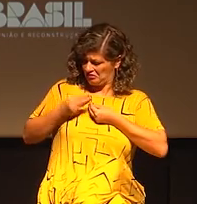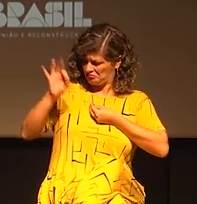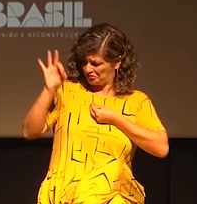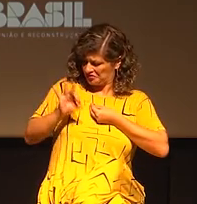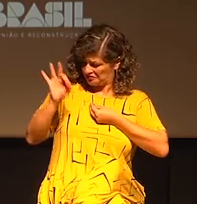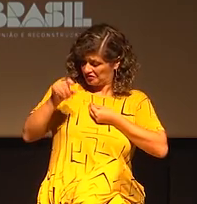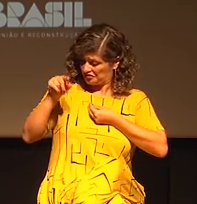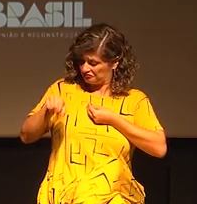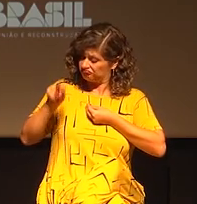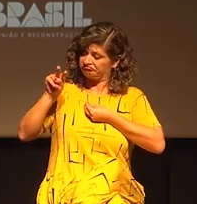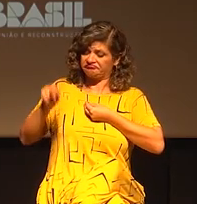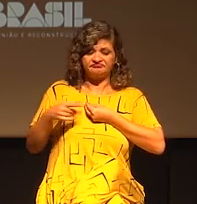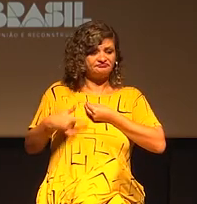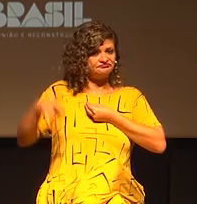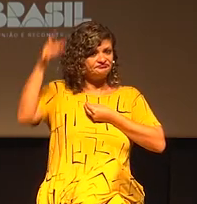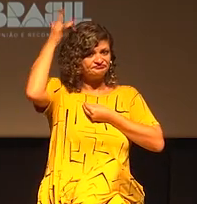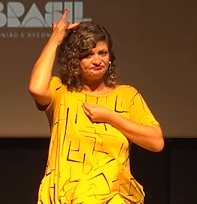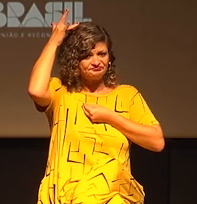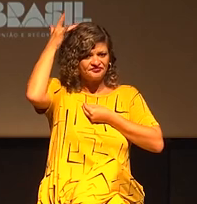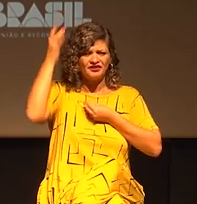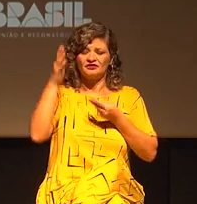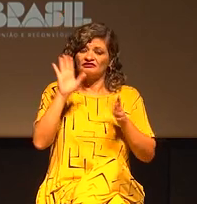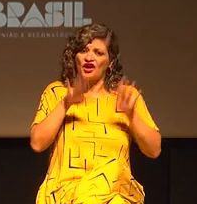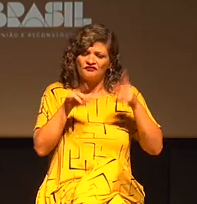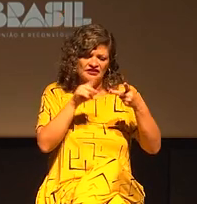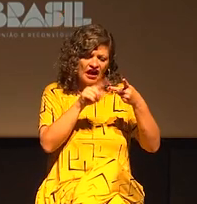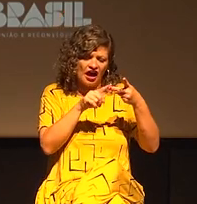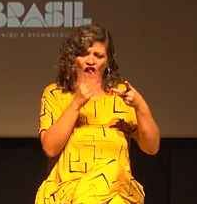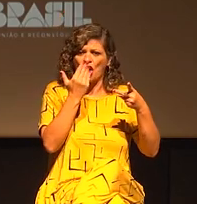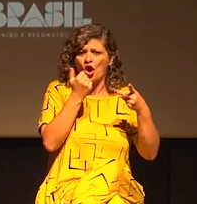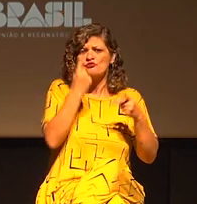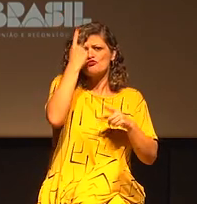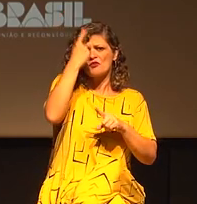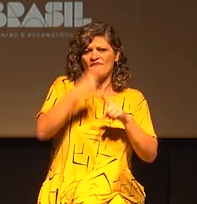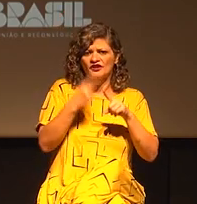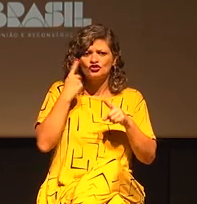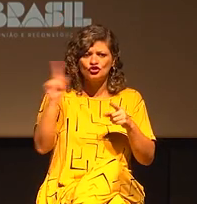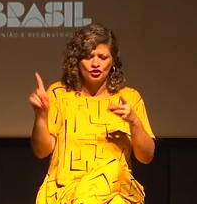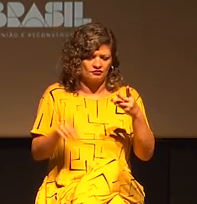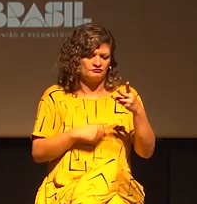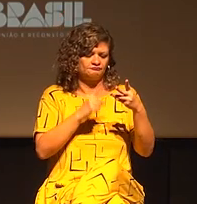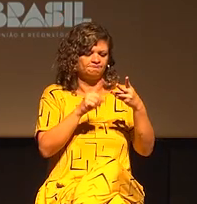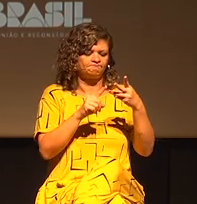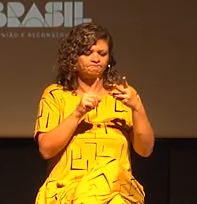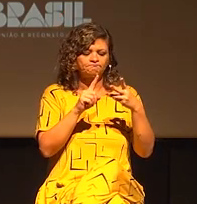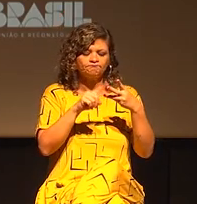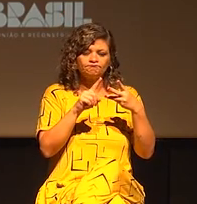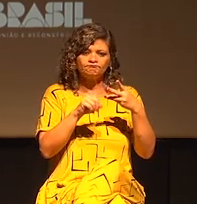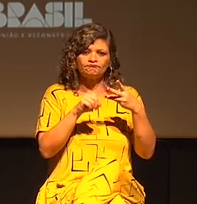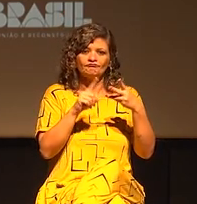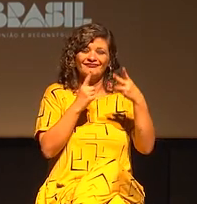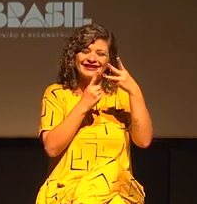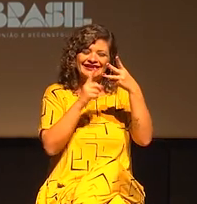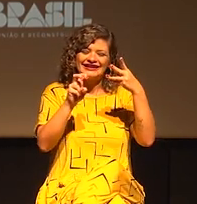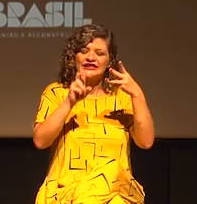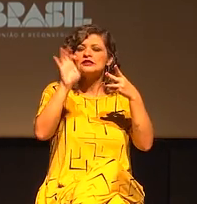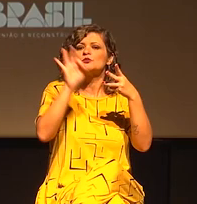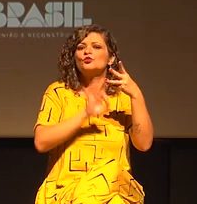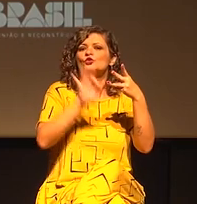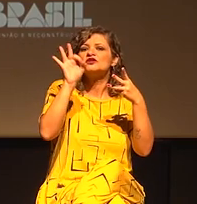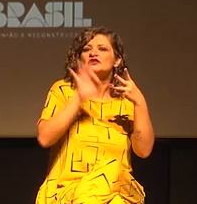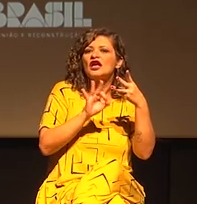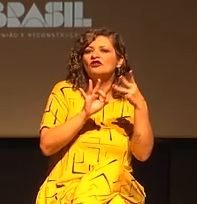técnicas né que come tipo uma vez por dia aí 28% de 15% de insegurança